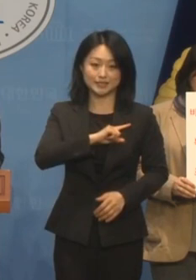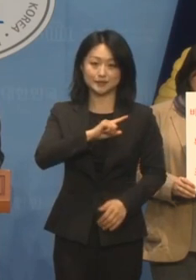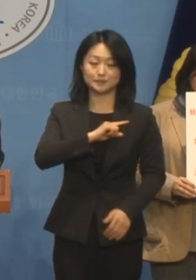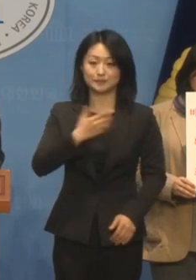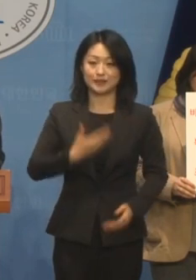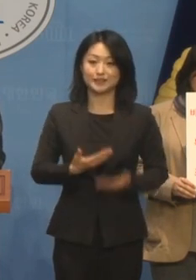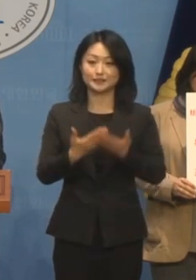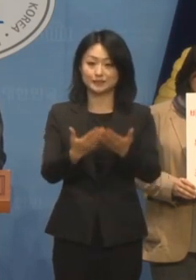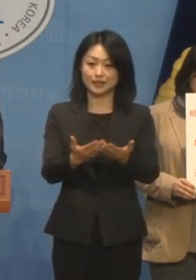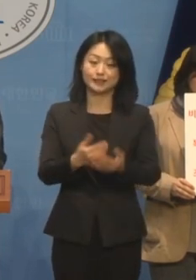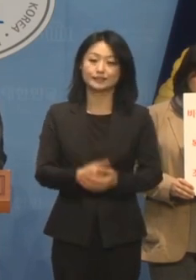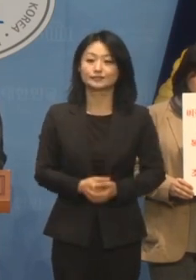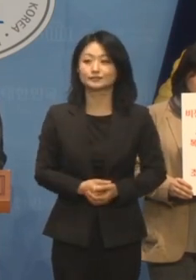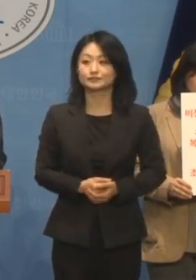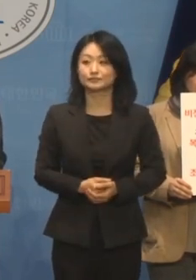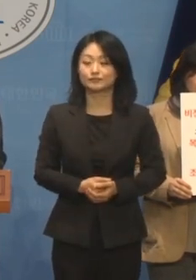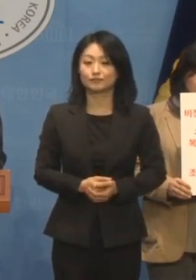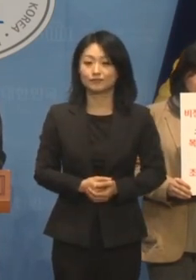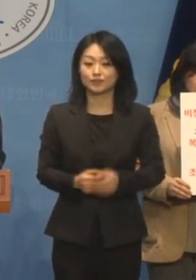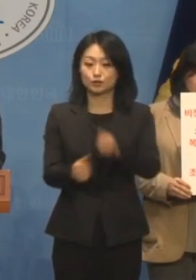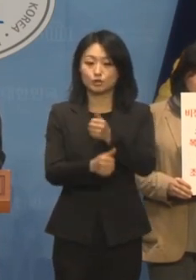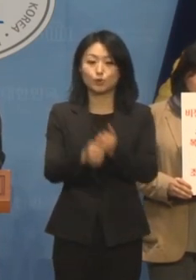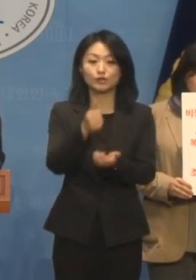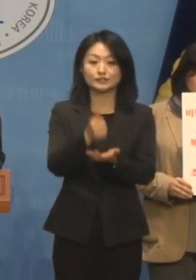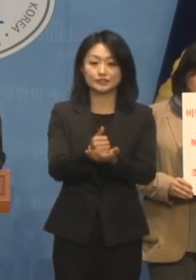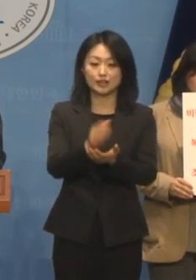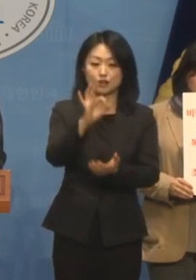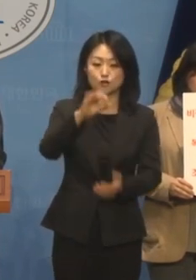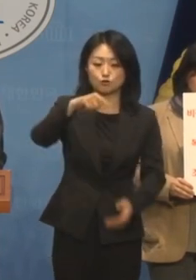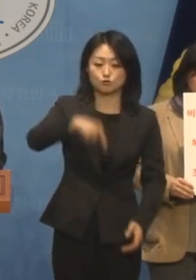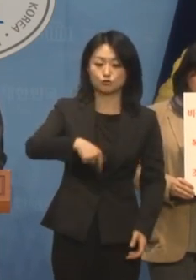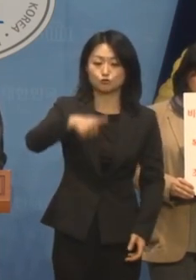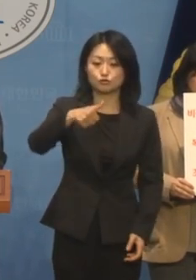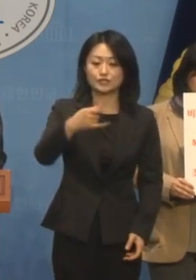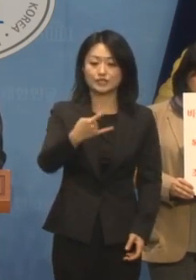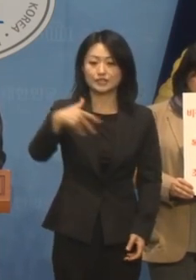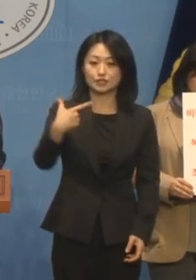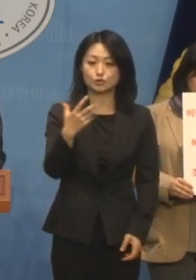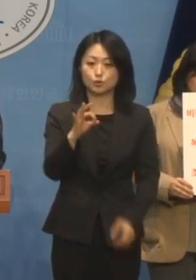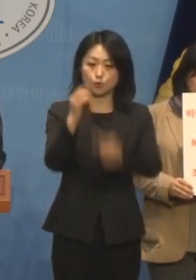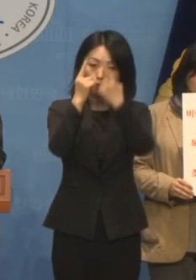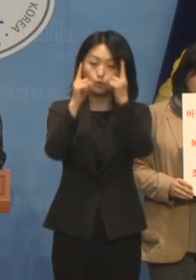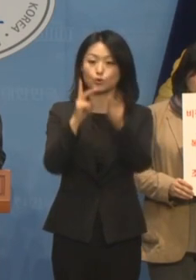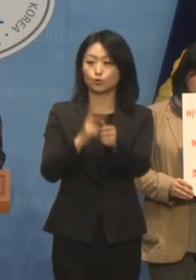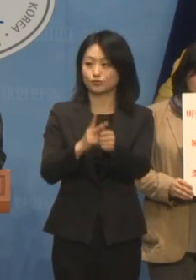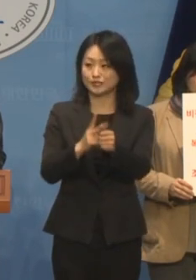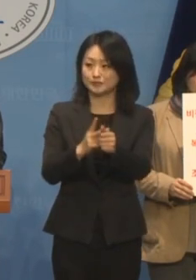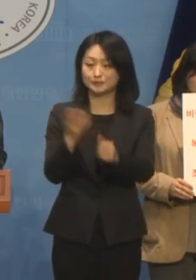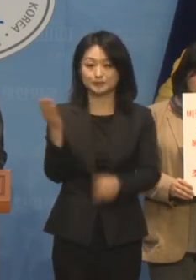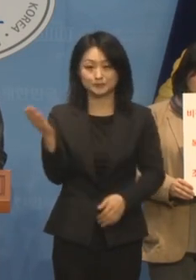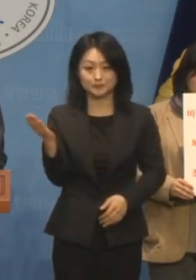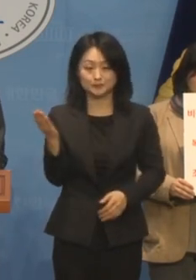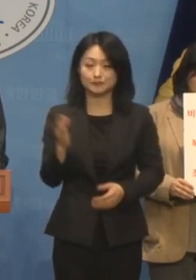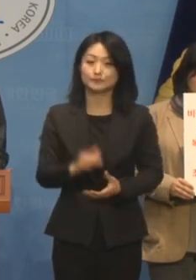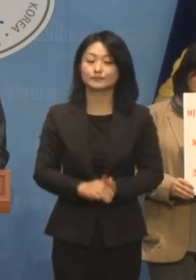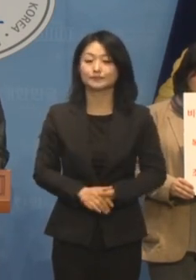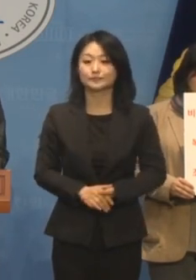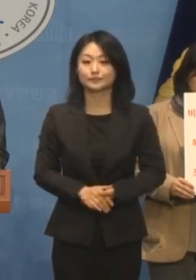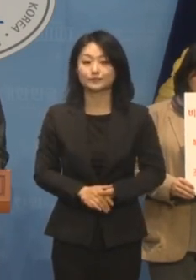소개해드리도록 하겠습니다. 저희 공대위 위원장으로요 우희종 서울대 명예교수님 참석하셨습니다.